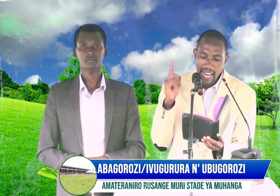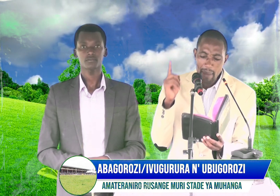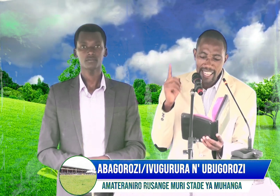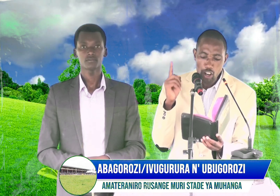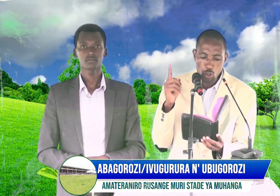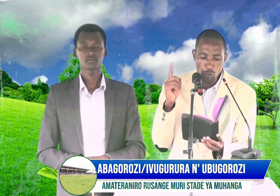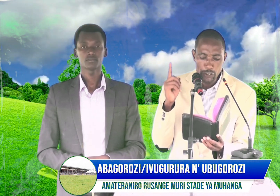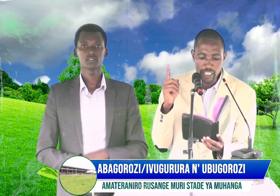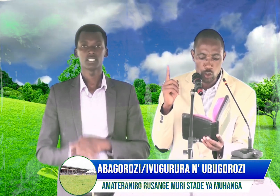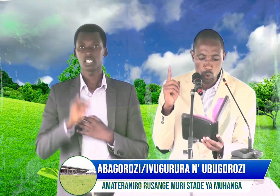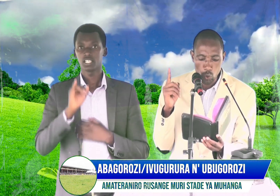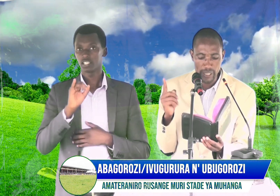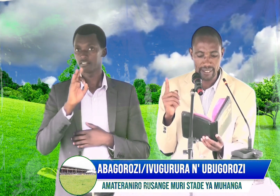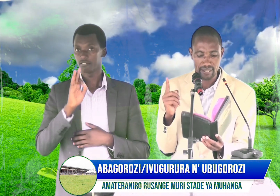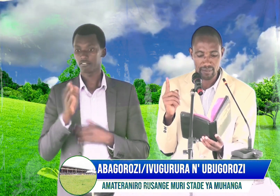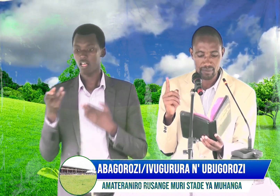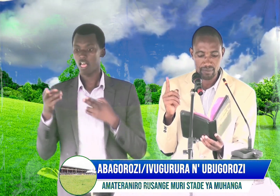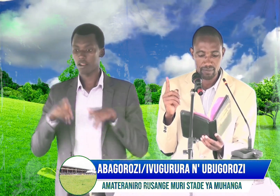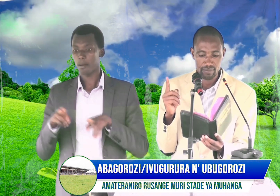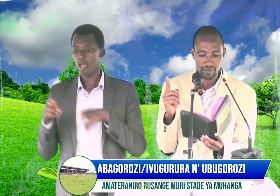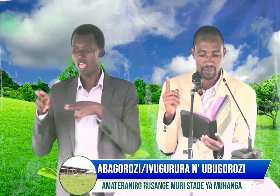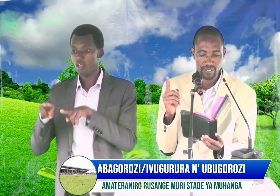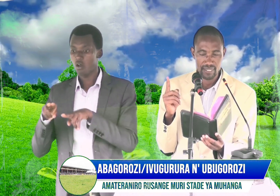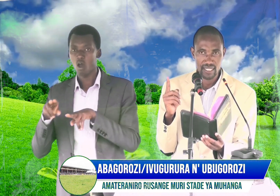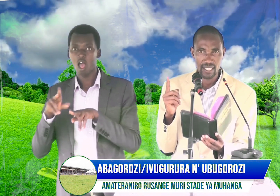iyaba harabayeho kuvugisha ukuri.